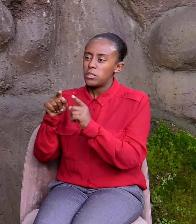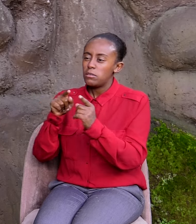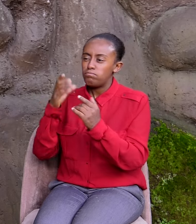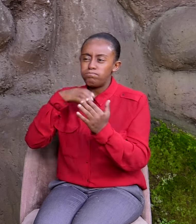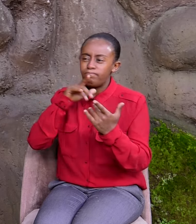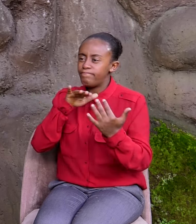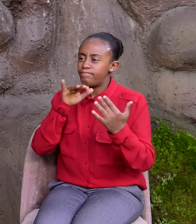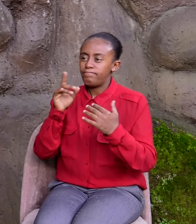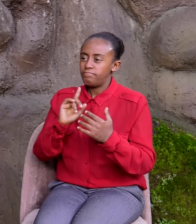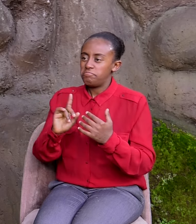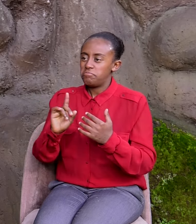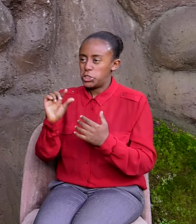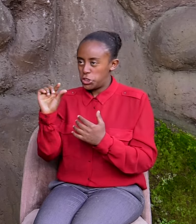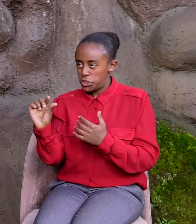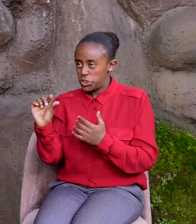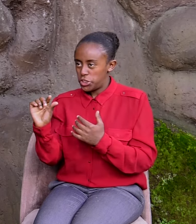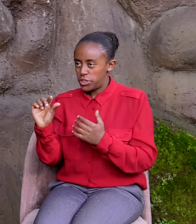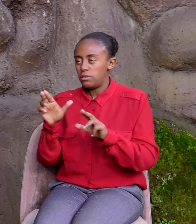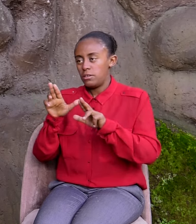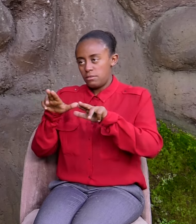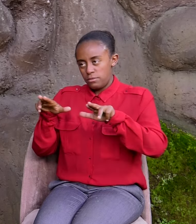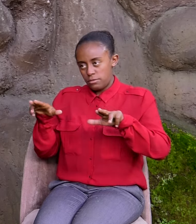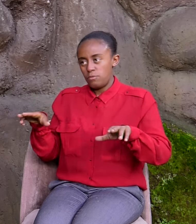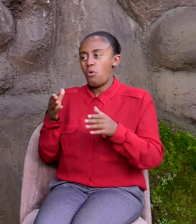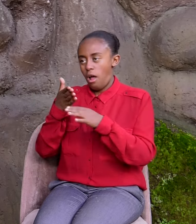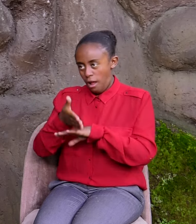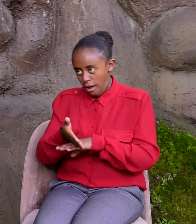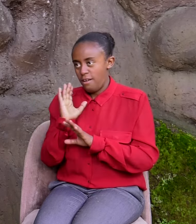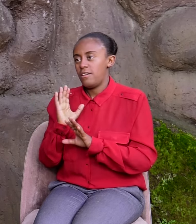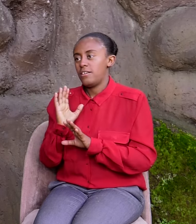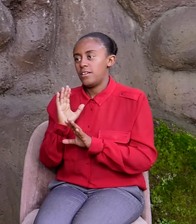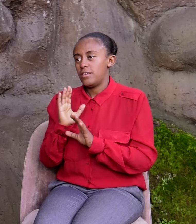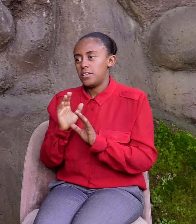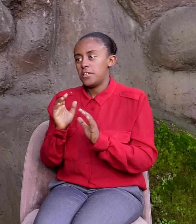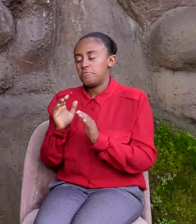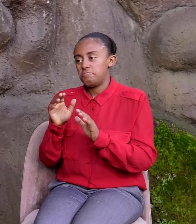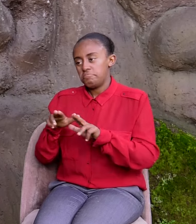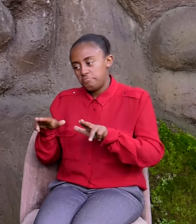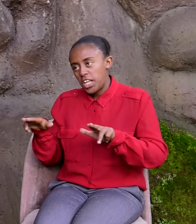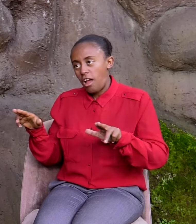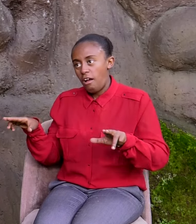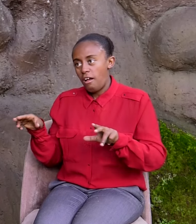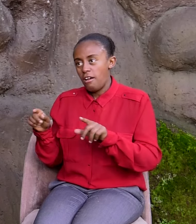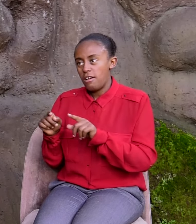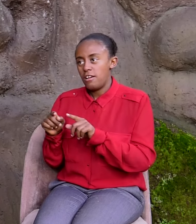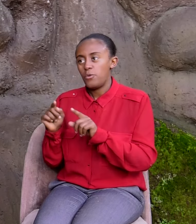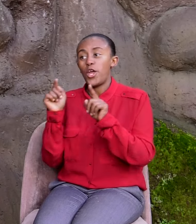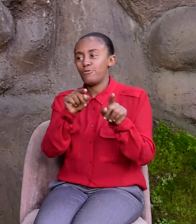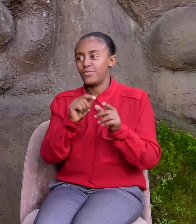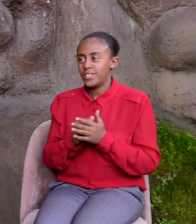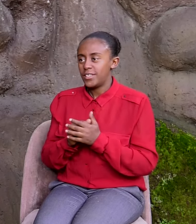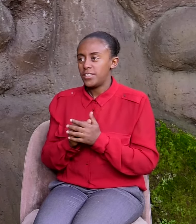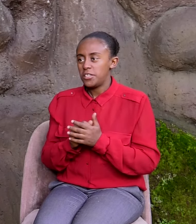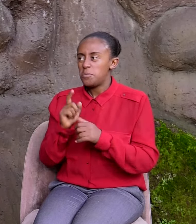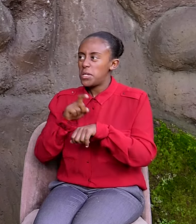አይደለም፣ ትንሽ ጋፕ ካለ በኋላ እየተቀዛቀዘ ከመጣ በኋላ ነበር የሄድኩትና በሱ